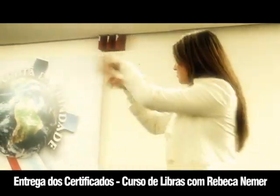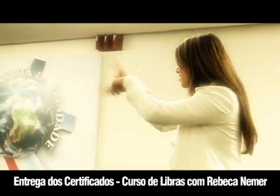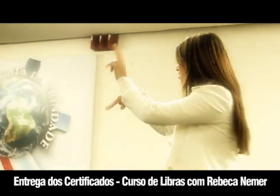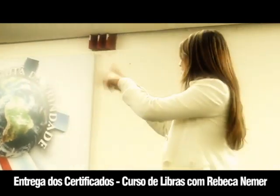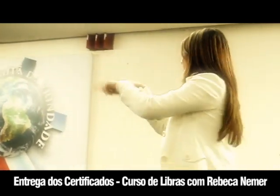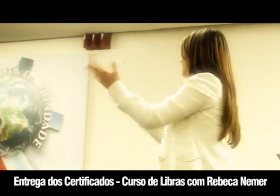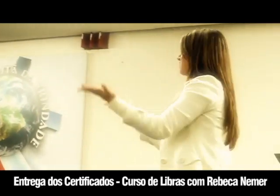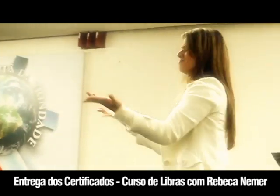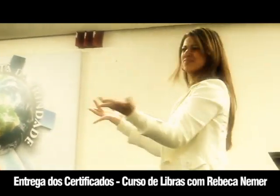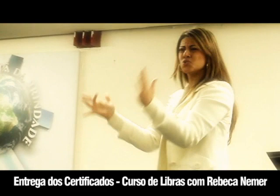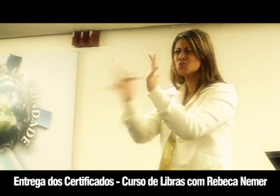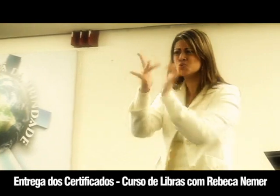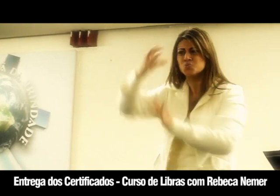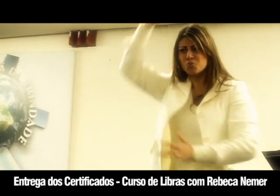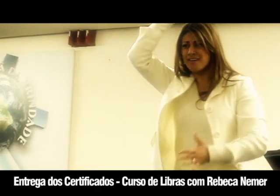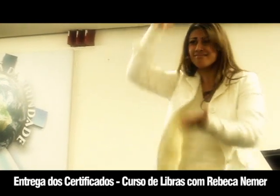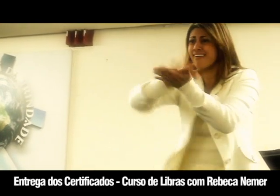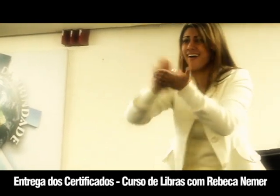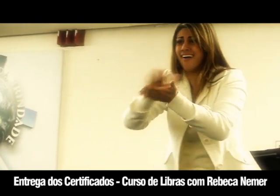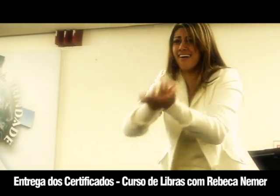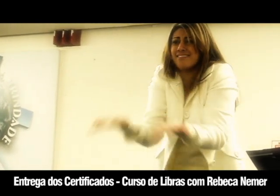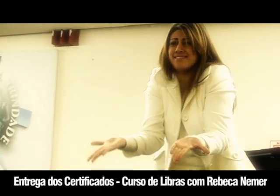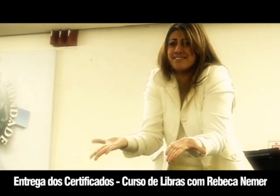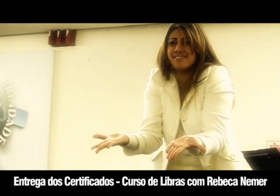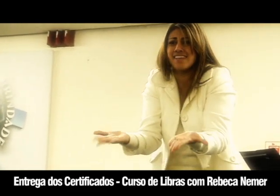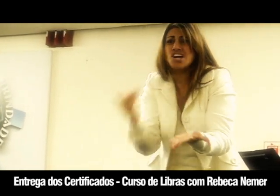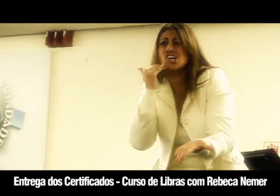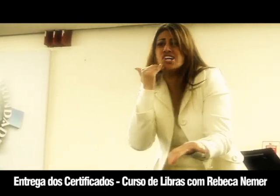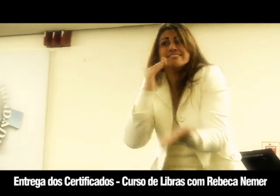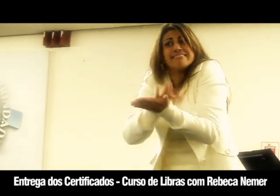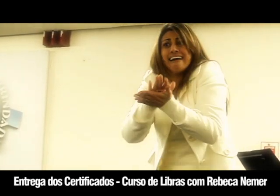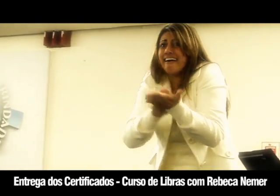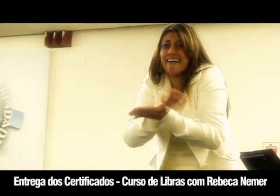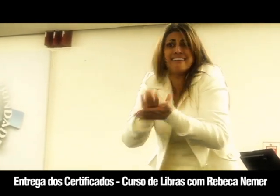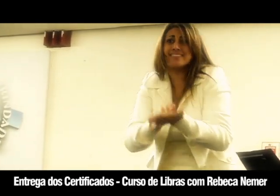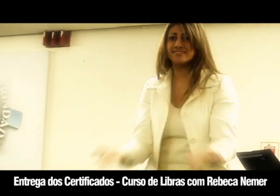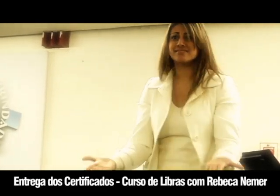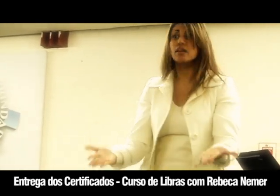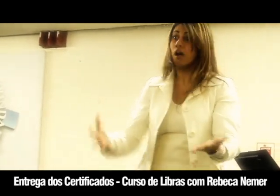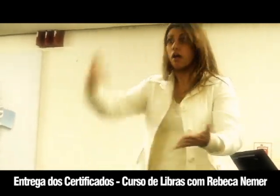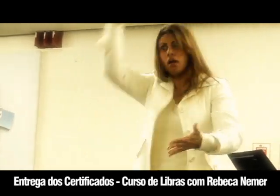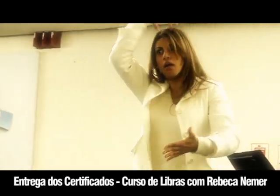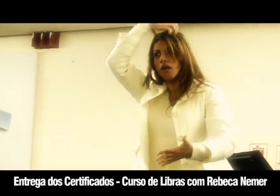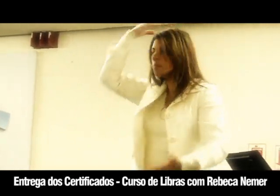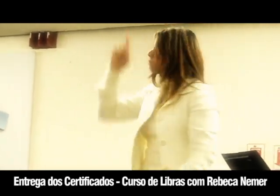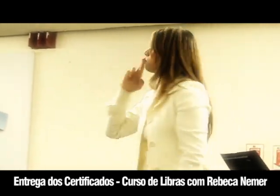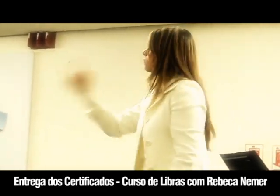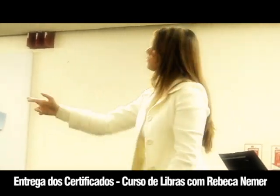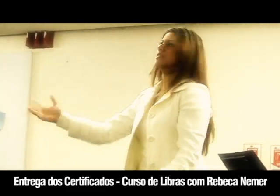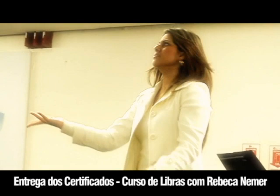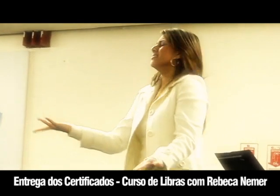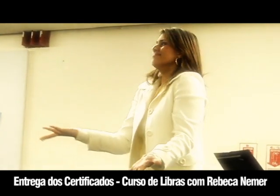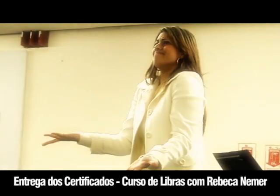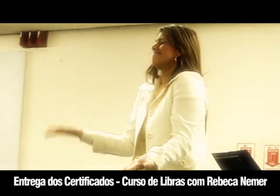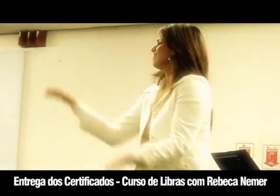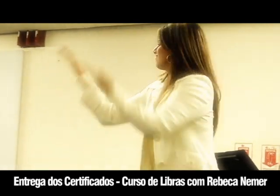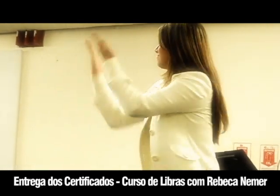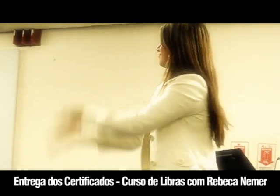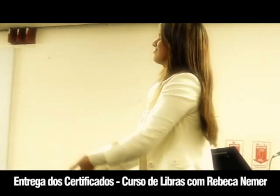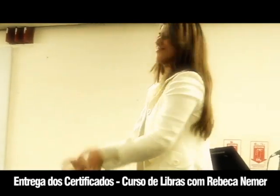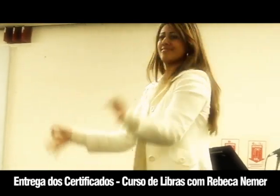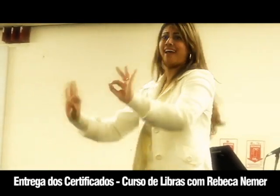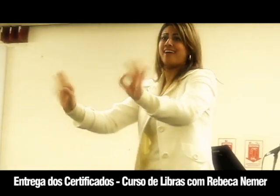olha que Pilatos não tinha dificuldade de encontrar defeito na vida dos outros. Aliás, ele puniria até pessoas que ele